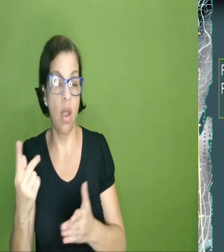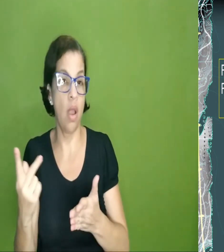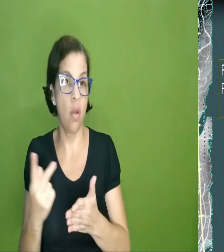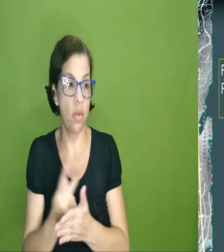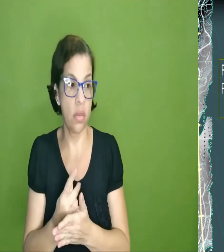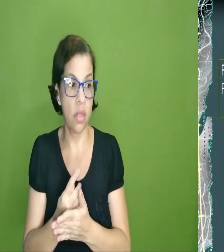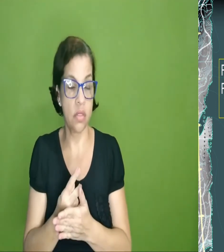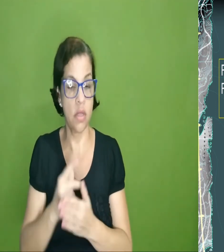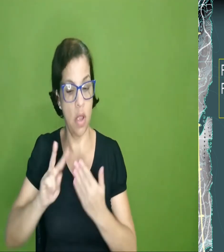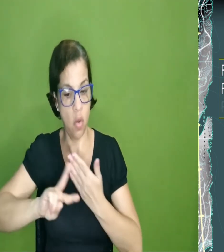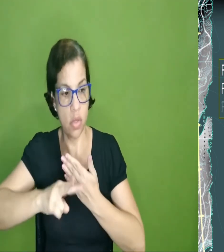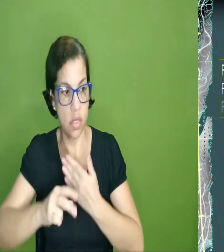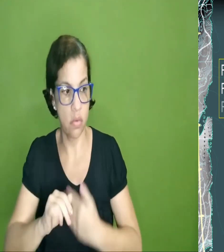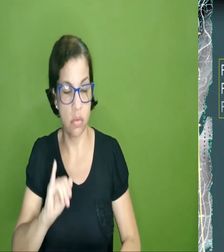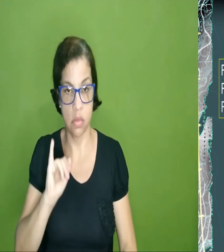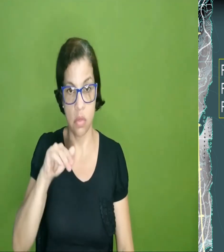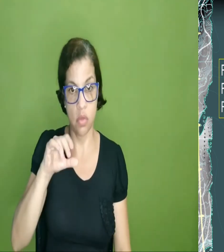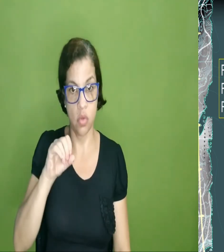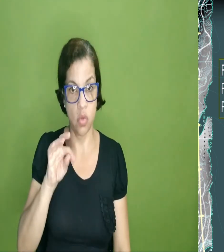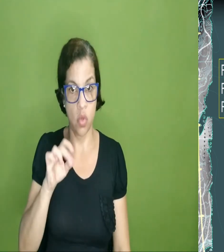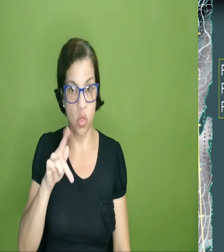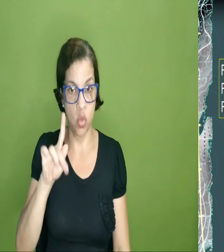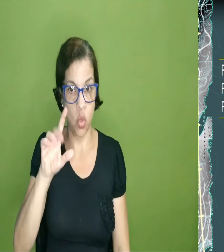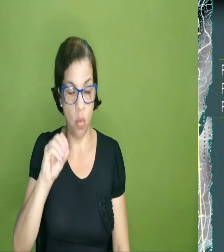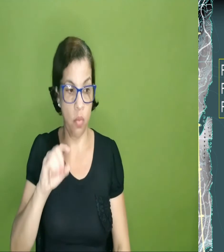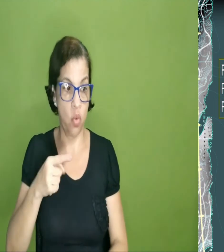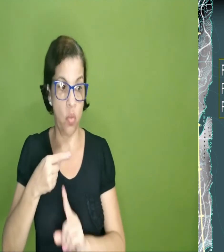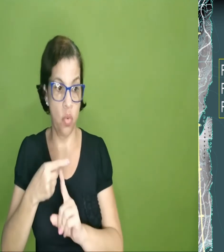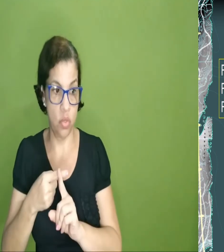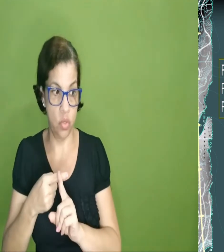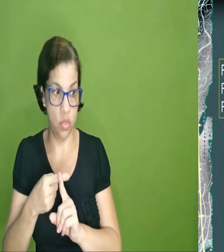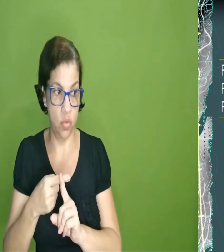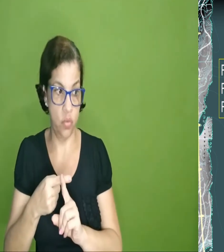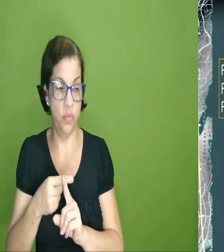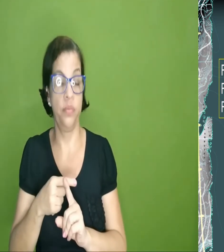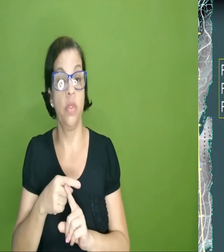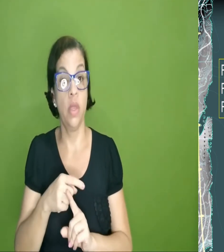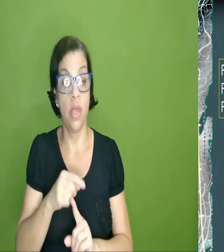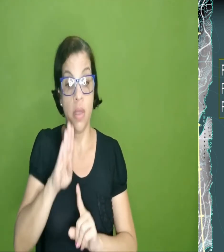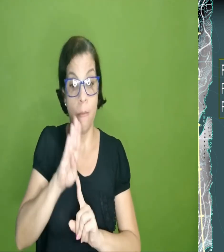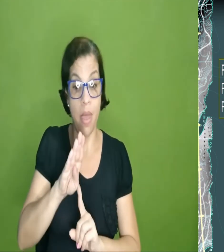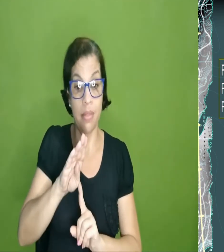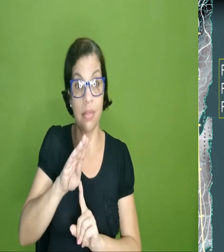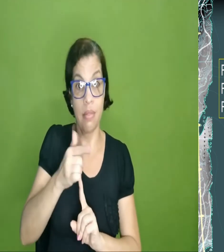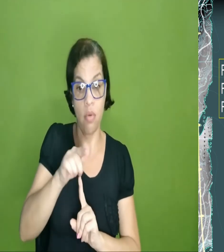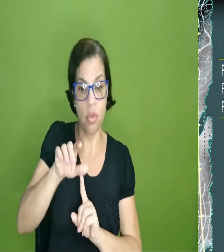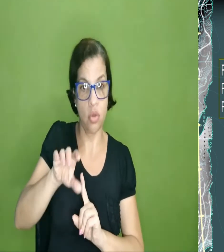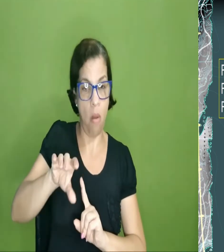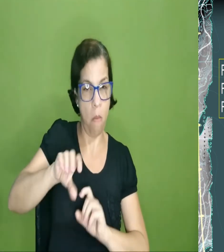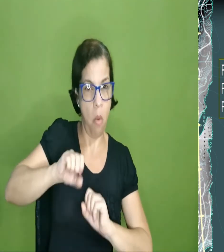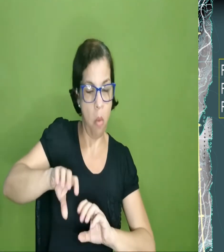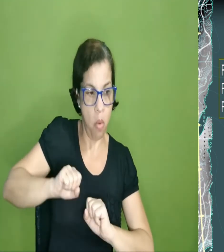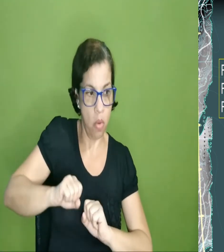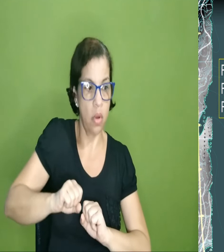e cronotrópico positivos. E uma ação em receptores beta-2 pulmonares, com um